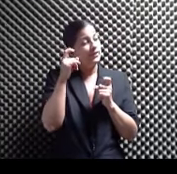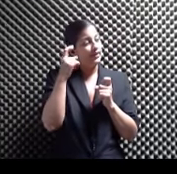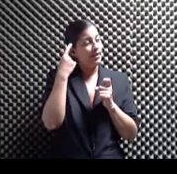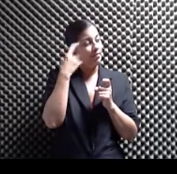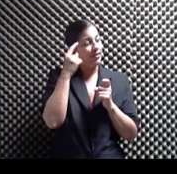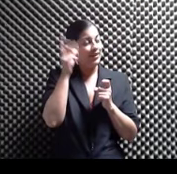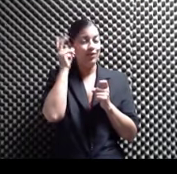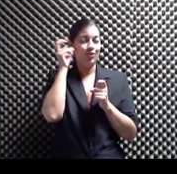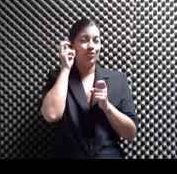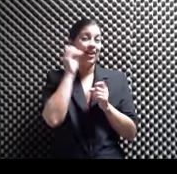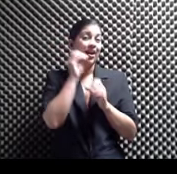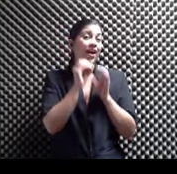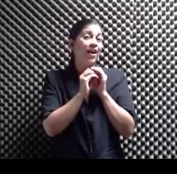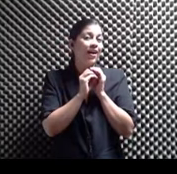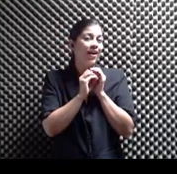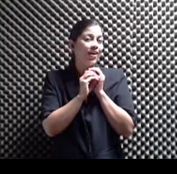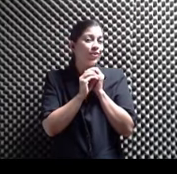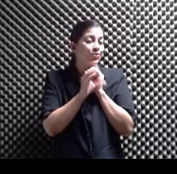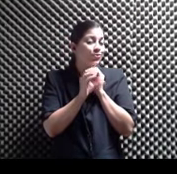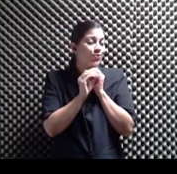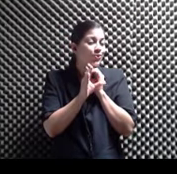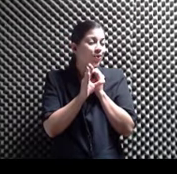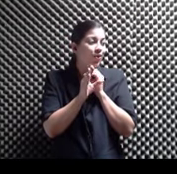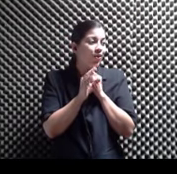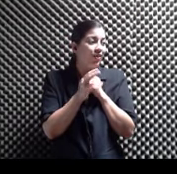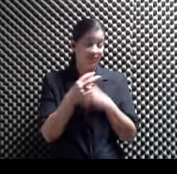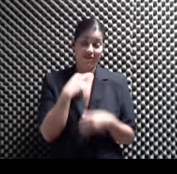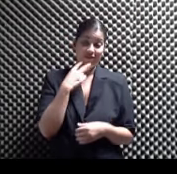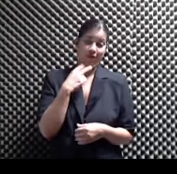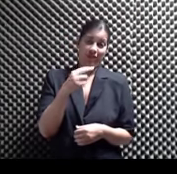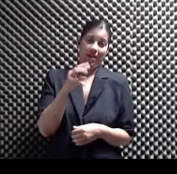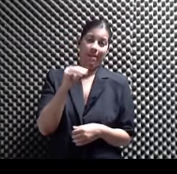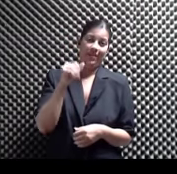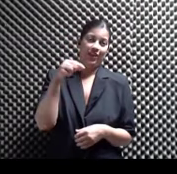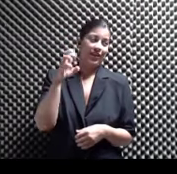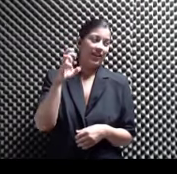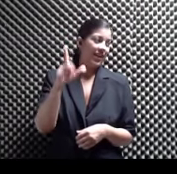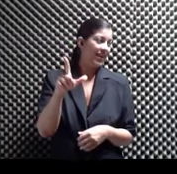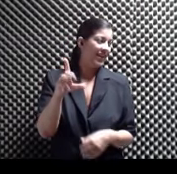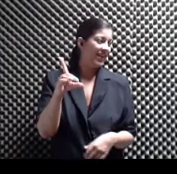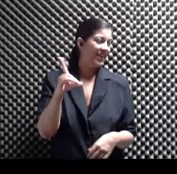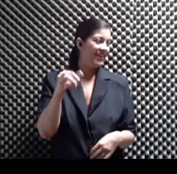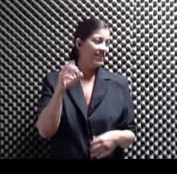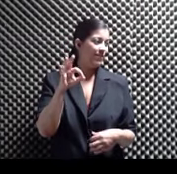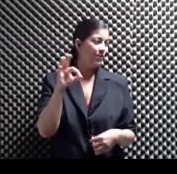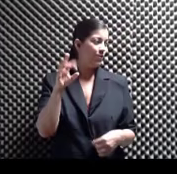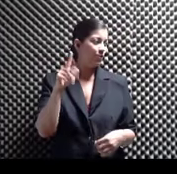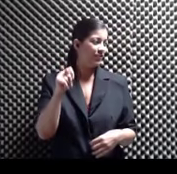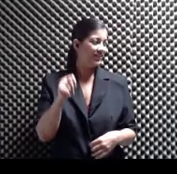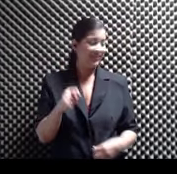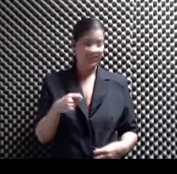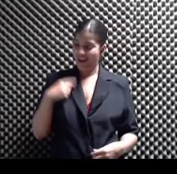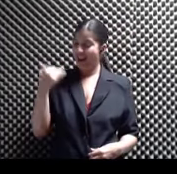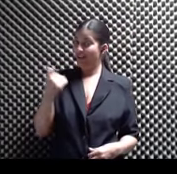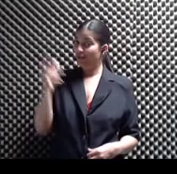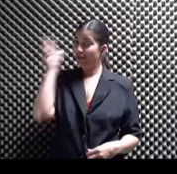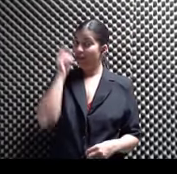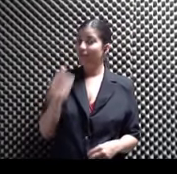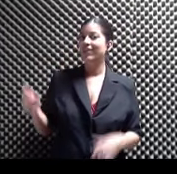oigas el anuncio. Ah, dale. Sueño Eterno, para oír esa voz de Miguel Diffus. Ay, yo lo he oído. ¡Ah! Uy, pues qué lo vas a escuchar. Ay, qué bueno.